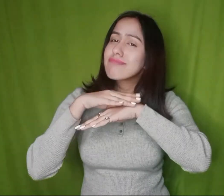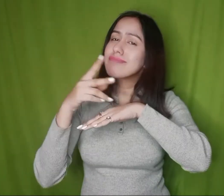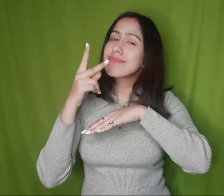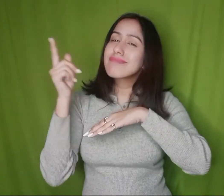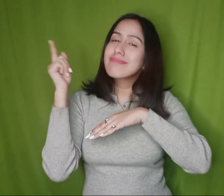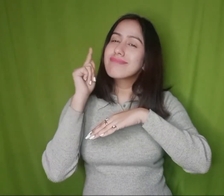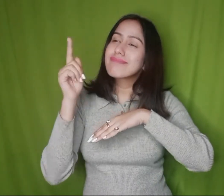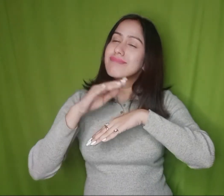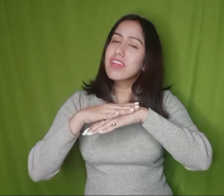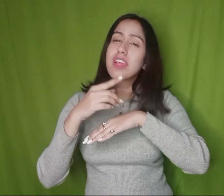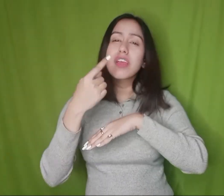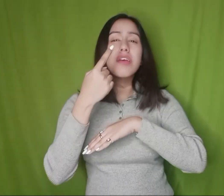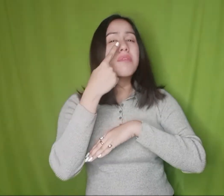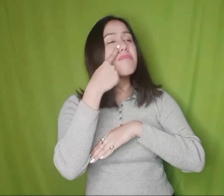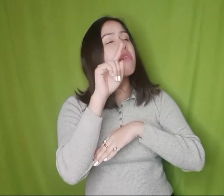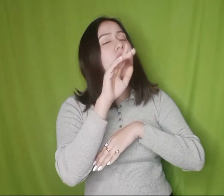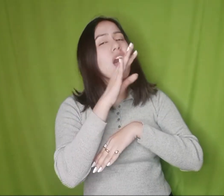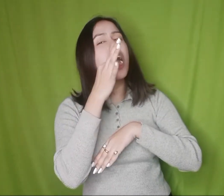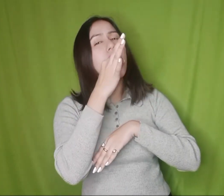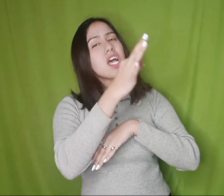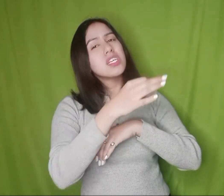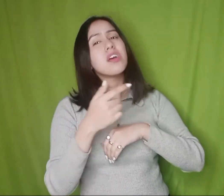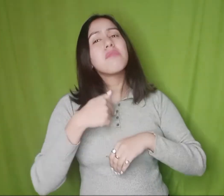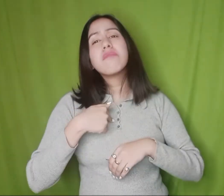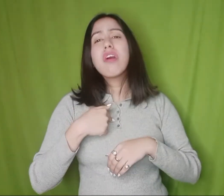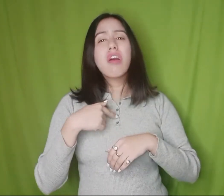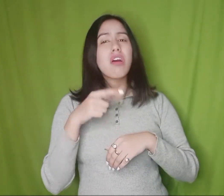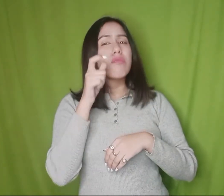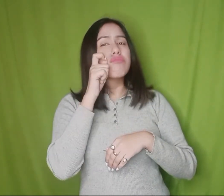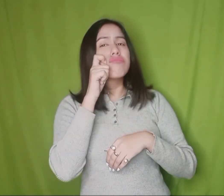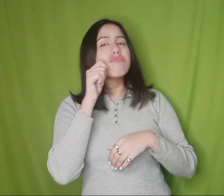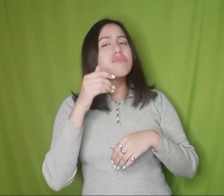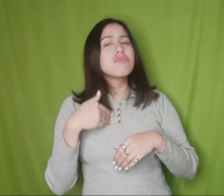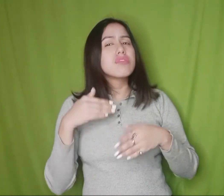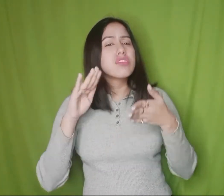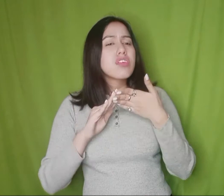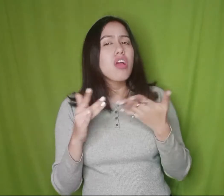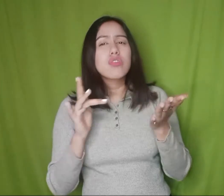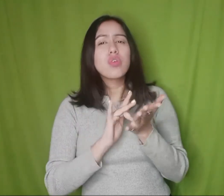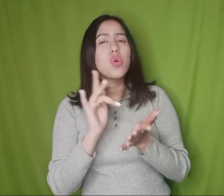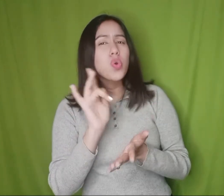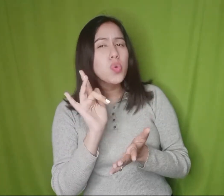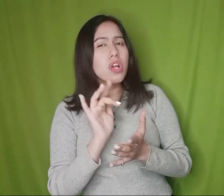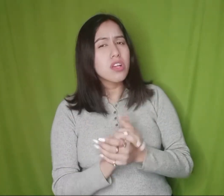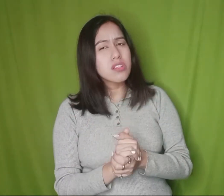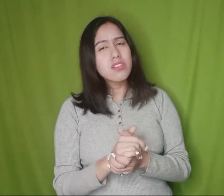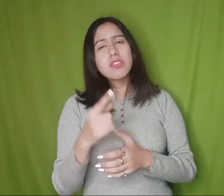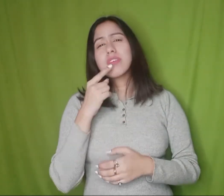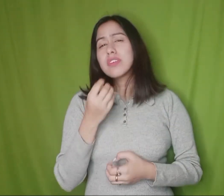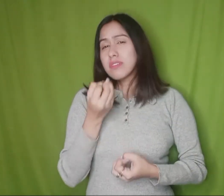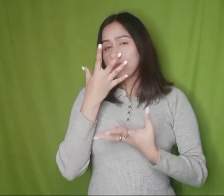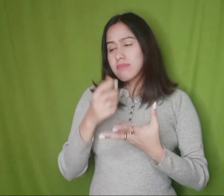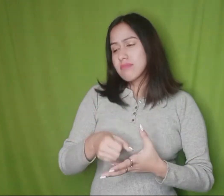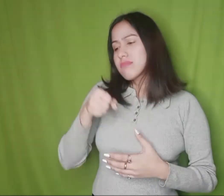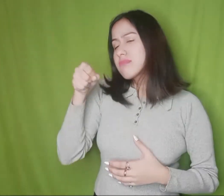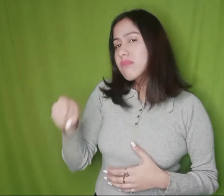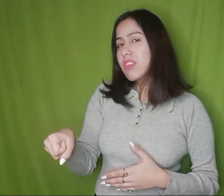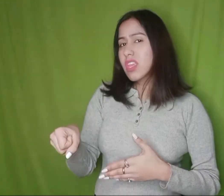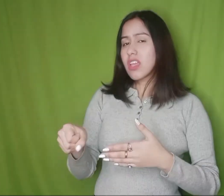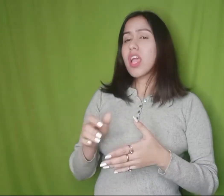अपनी दुल्हनिया लेने जा रहा था। मीरा ने वहीं पास बैठी अपनी माँ से पूछा, माँ मेरा दूल्हा कौन है? उसकी